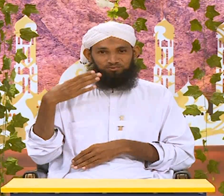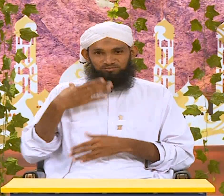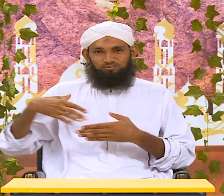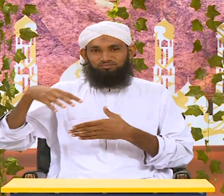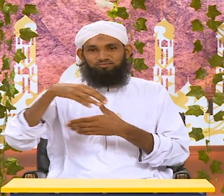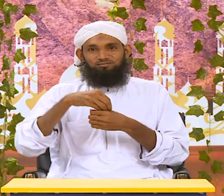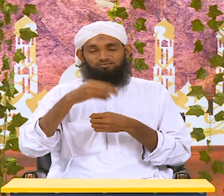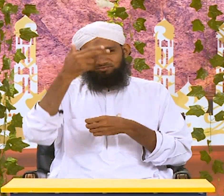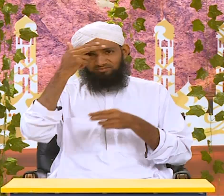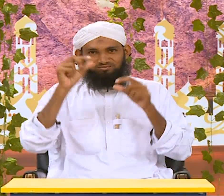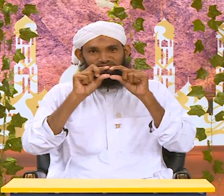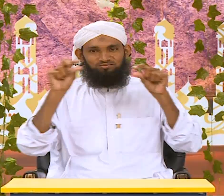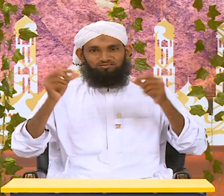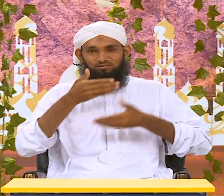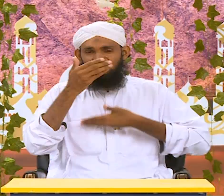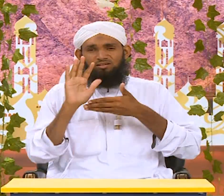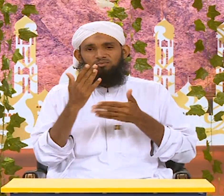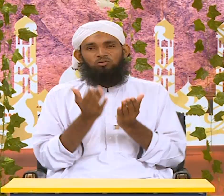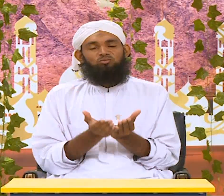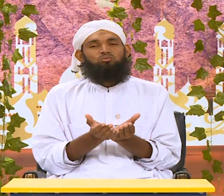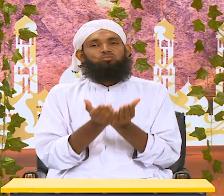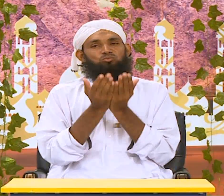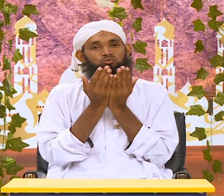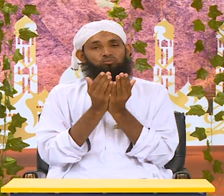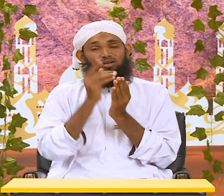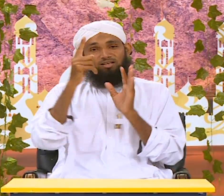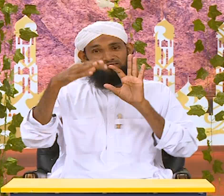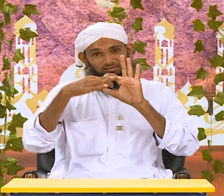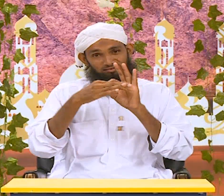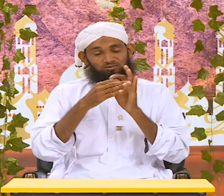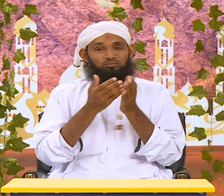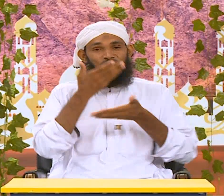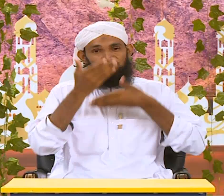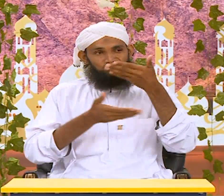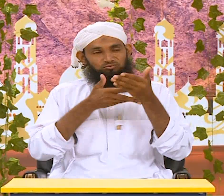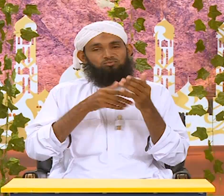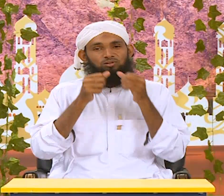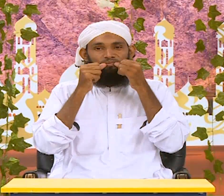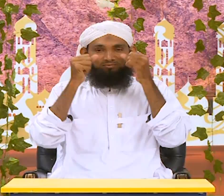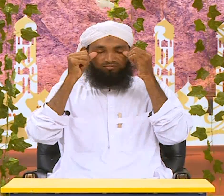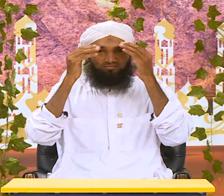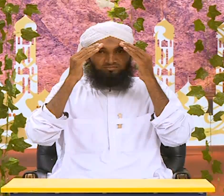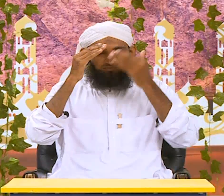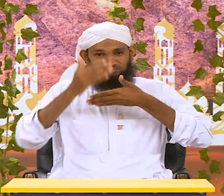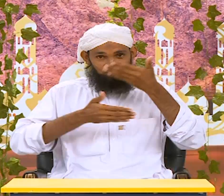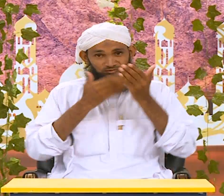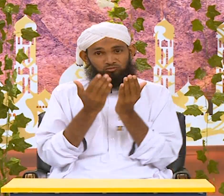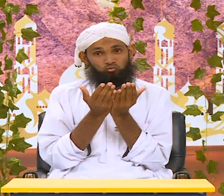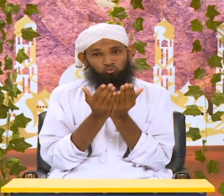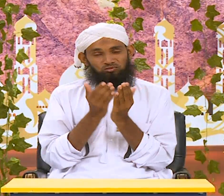سے معلوم ہوا جب بھی اللہ پاک کی بارگاہ میں دعا کریں تو وسیلے کے ساتھ کریں۔ درود پاک بھی ایک وسیلہ ہے، لہذا جب بھی دعا مانگے